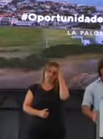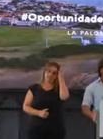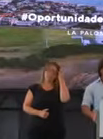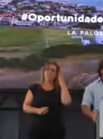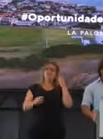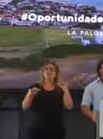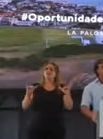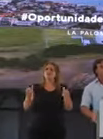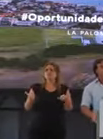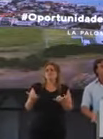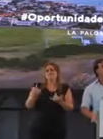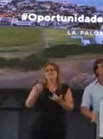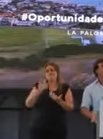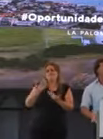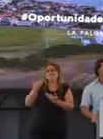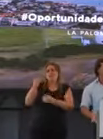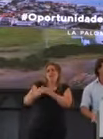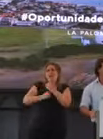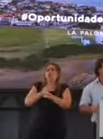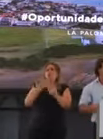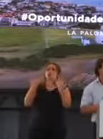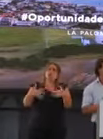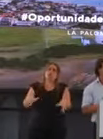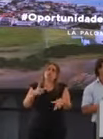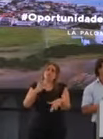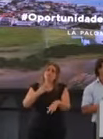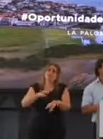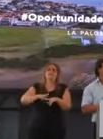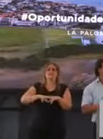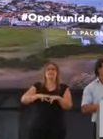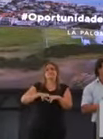Hemos tenido años, y no quiero llover sobre mojado,